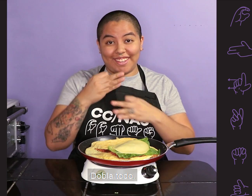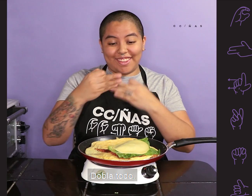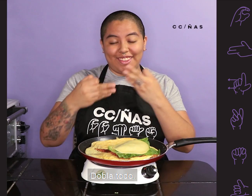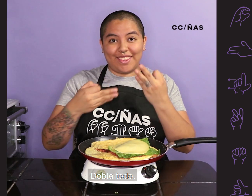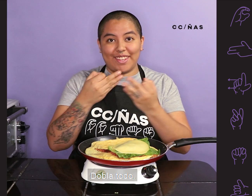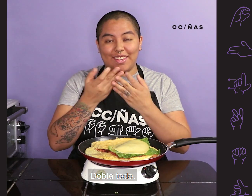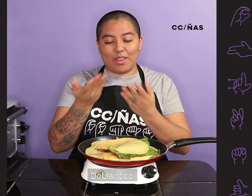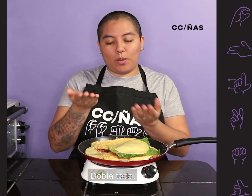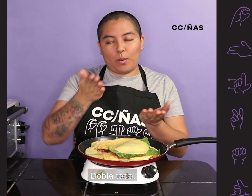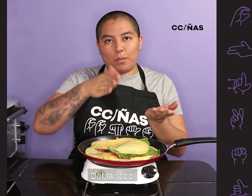Dobla todo.